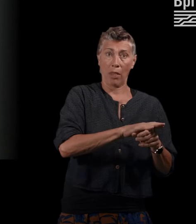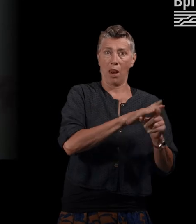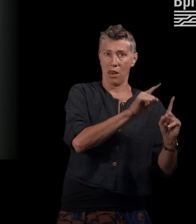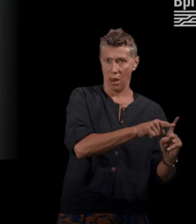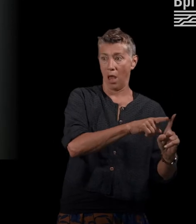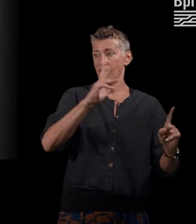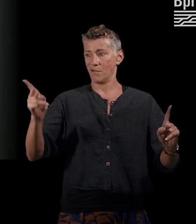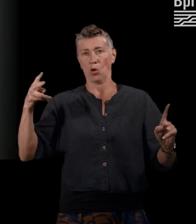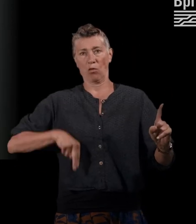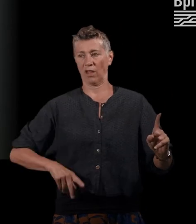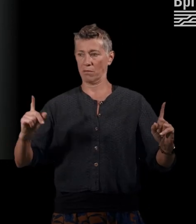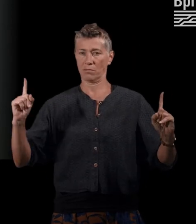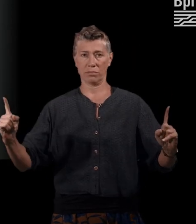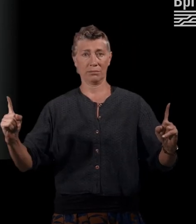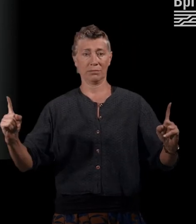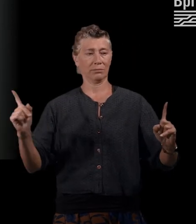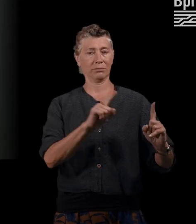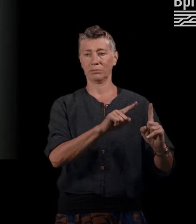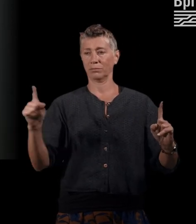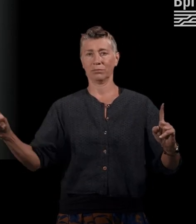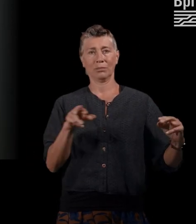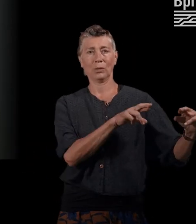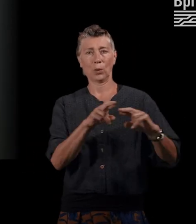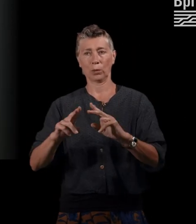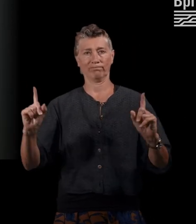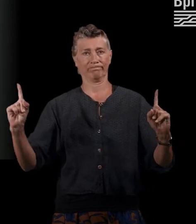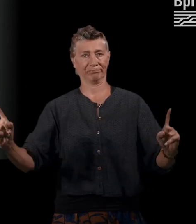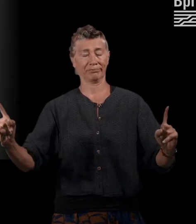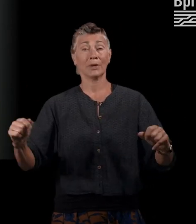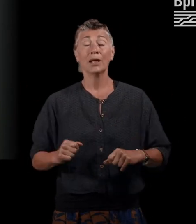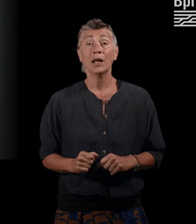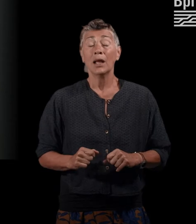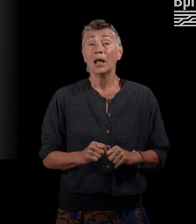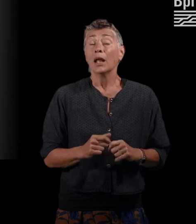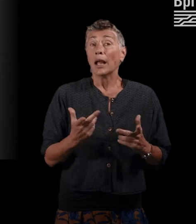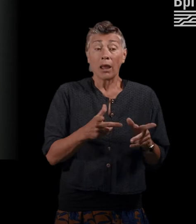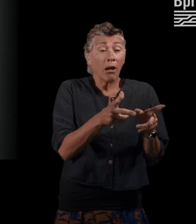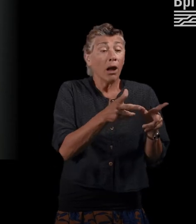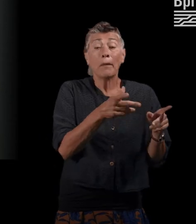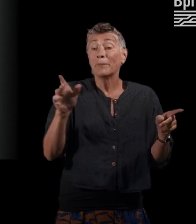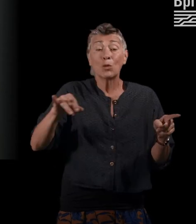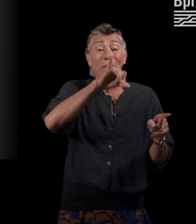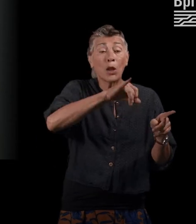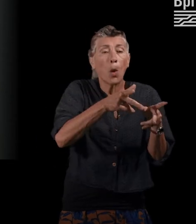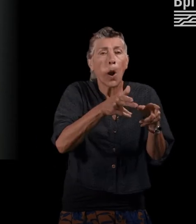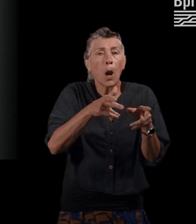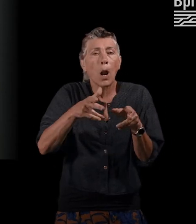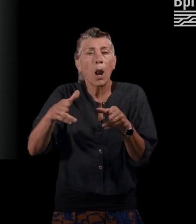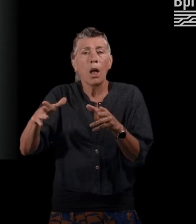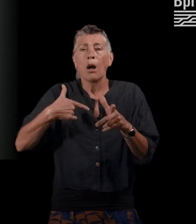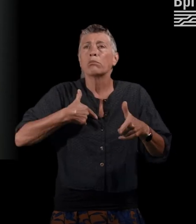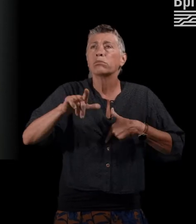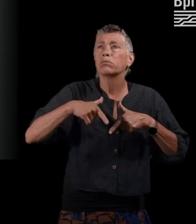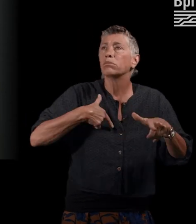la décharge et le gouvernement sont les deux étapes qui bornent cette rue, et il y en a toute une série tout le long avec